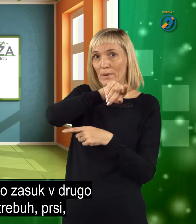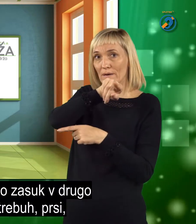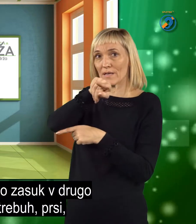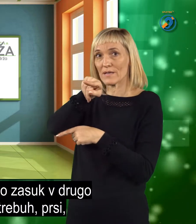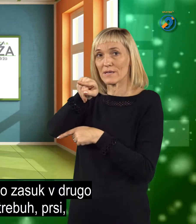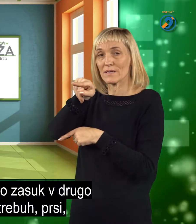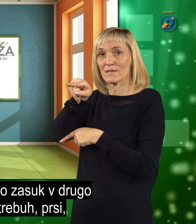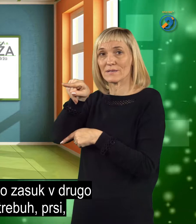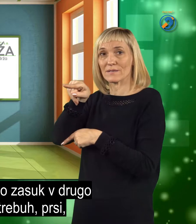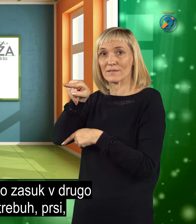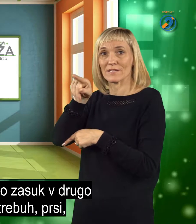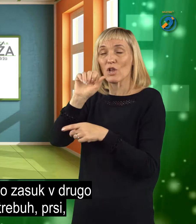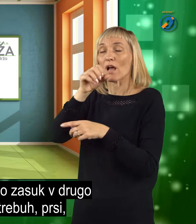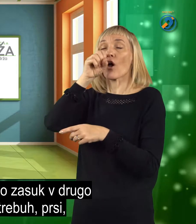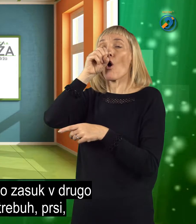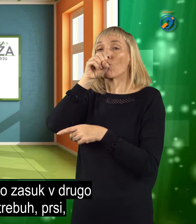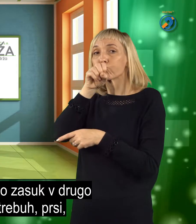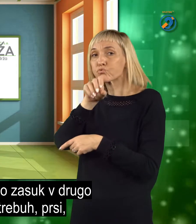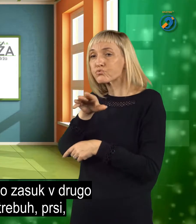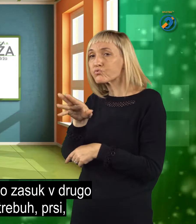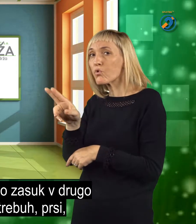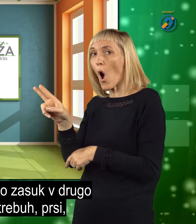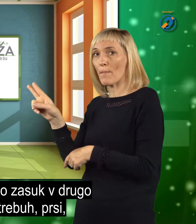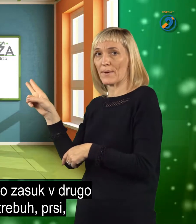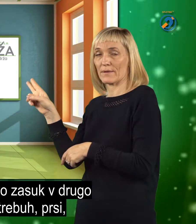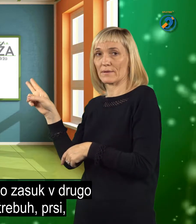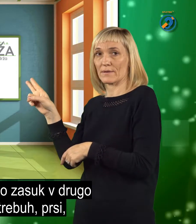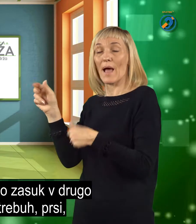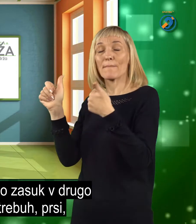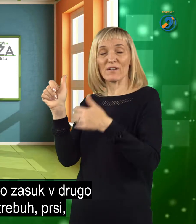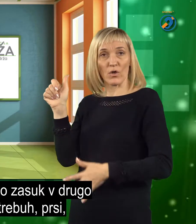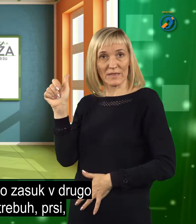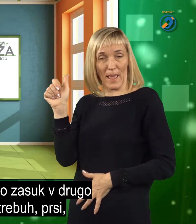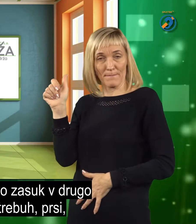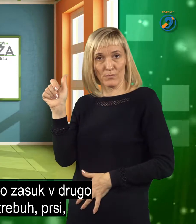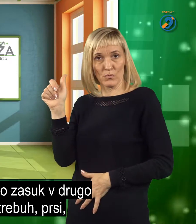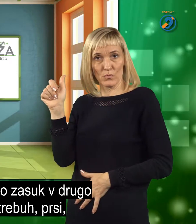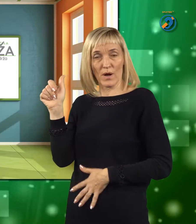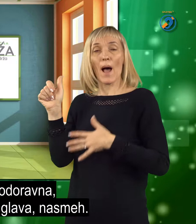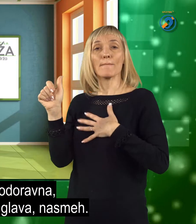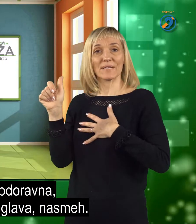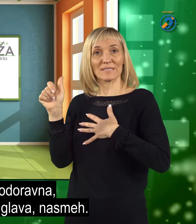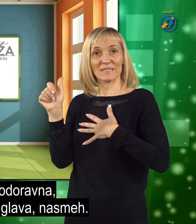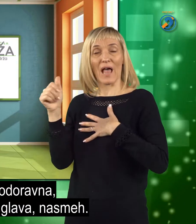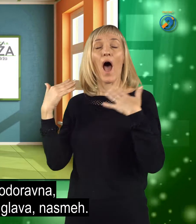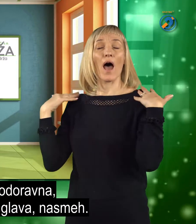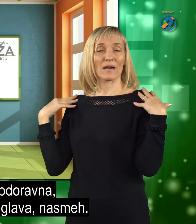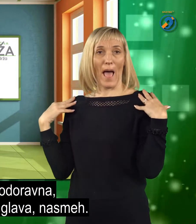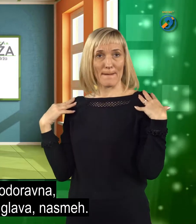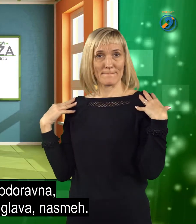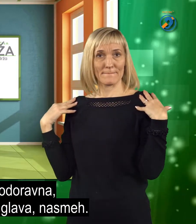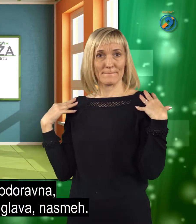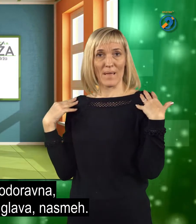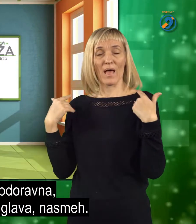Z izdihom ponovimo zasuk v drugo stran. Najprej trebuh, prsi, ramena so